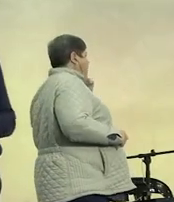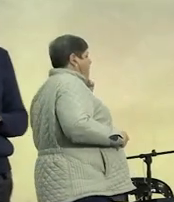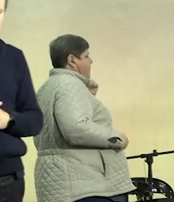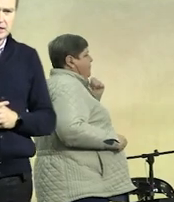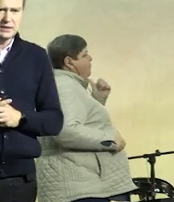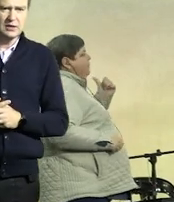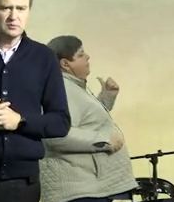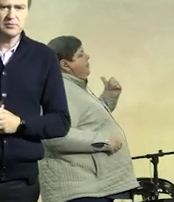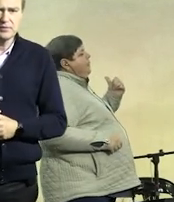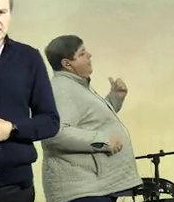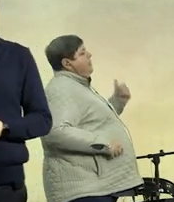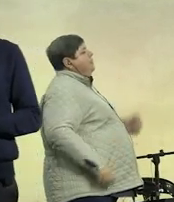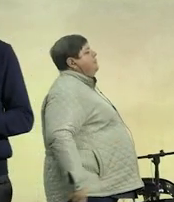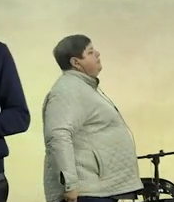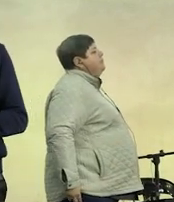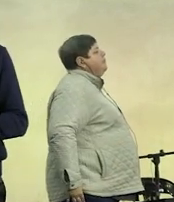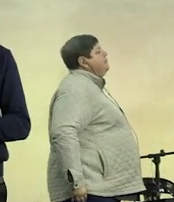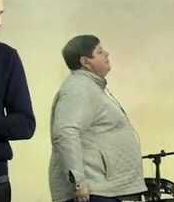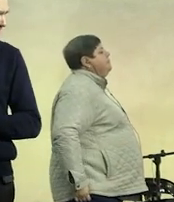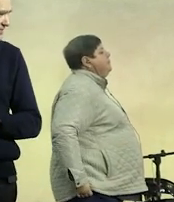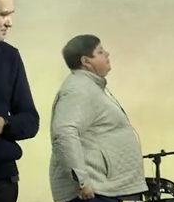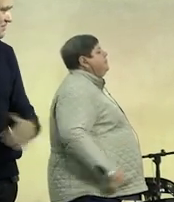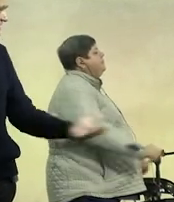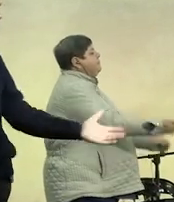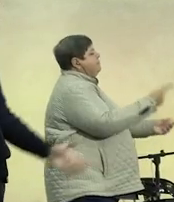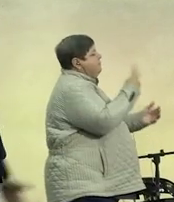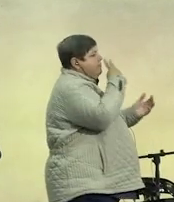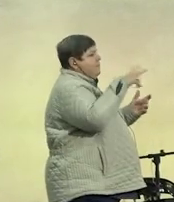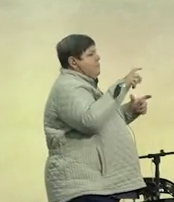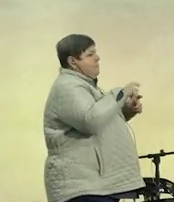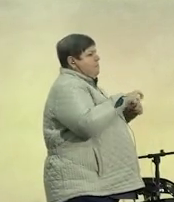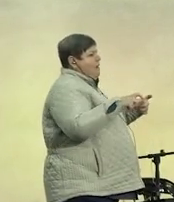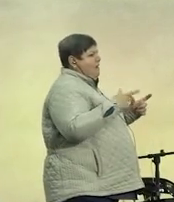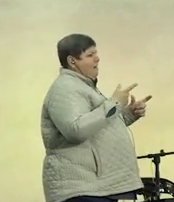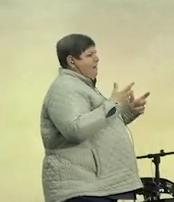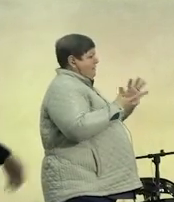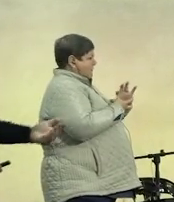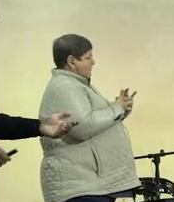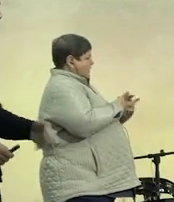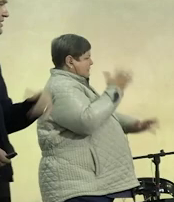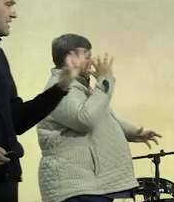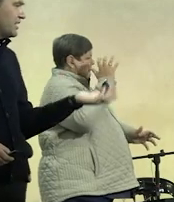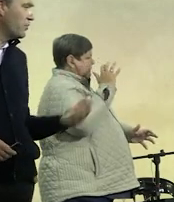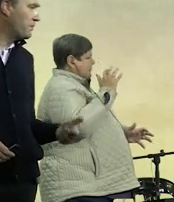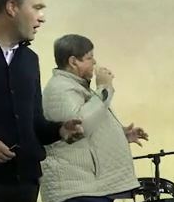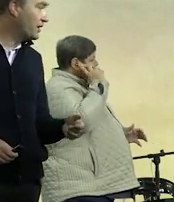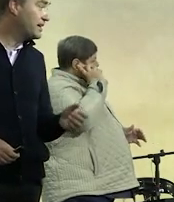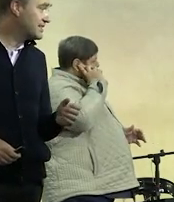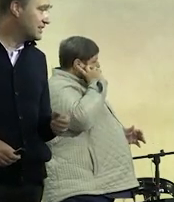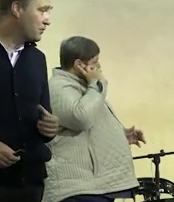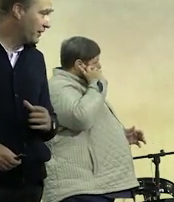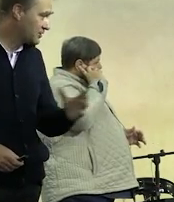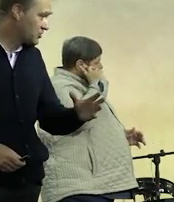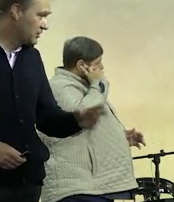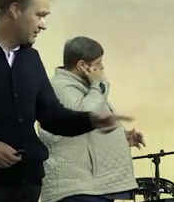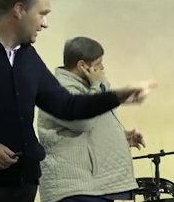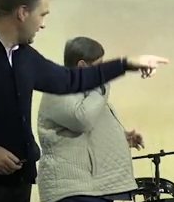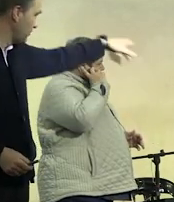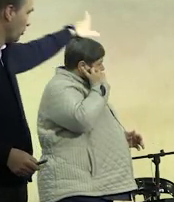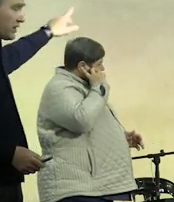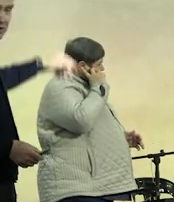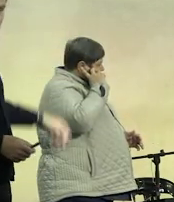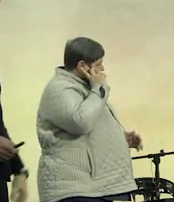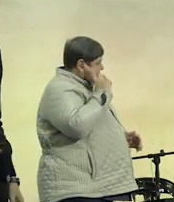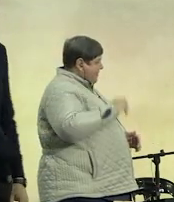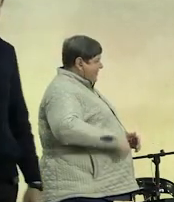Ok, nou, jy kyk na die bank en sê, dit is 'n stikkende bank. En nou gaan sit jy daar op die bank en jy sit jou vuil skoene, want jy het